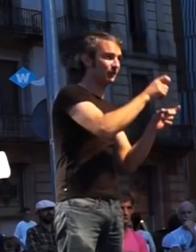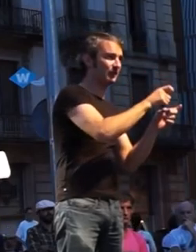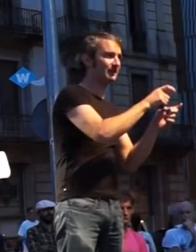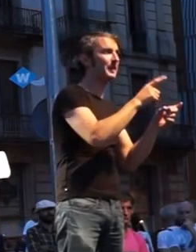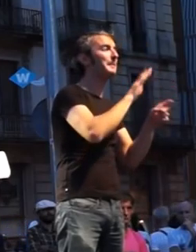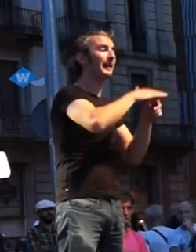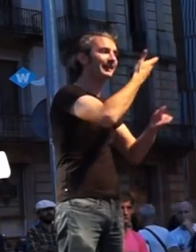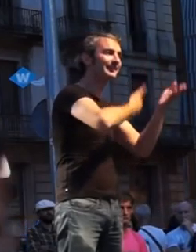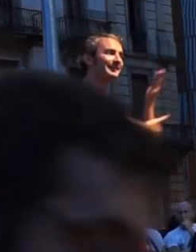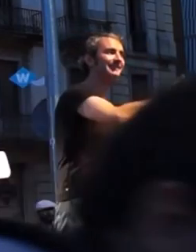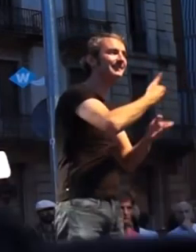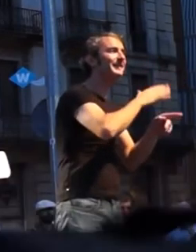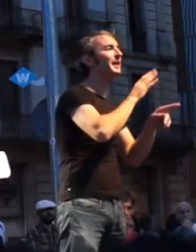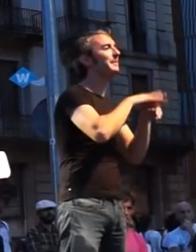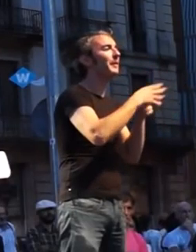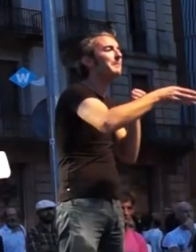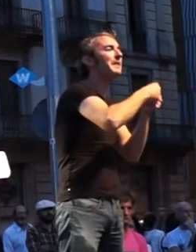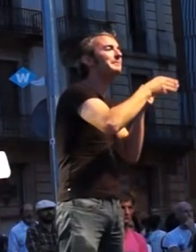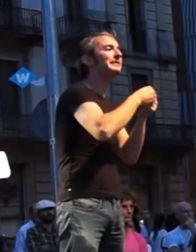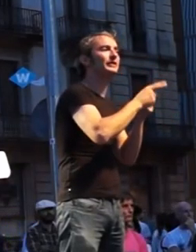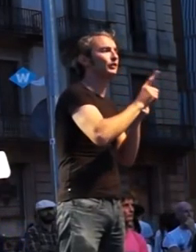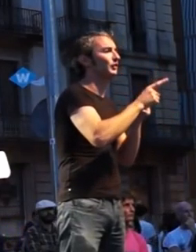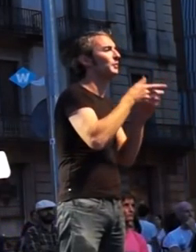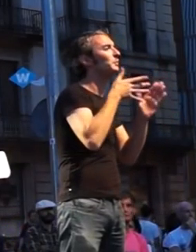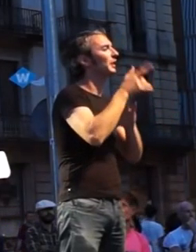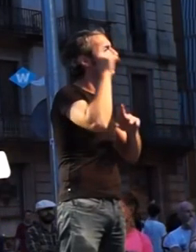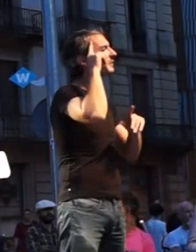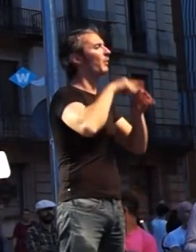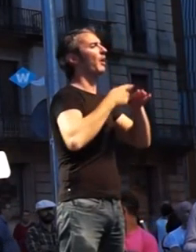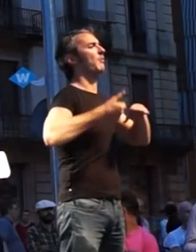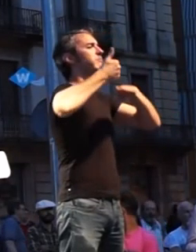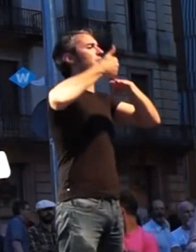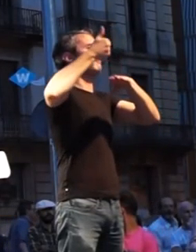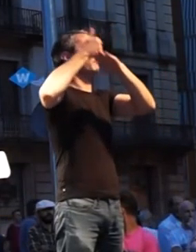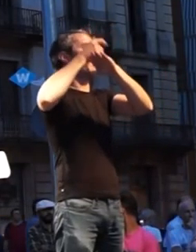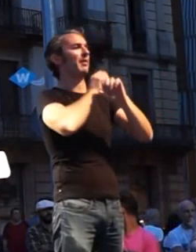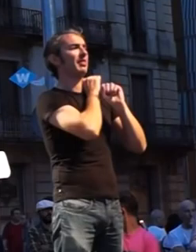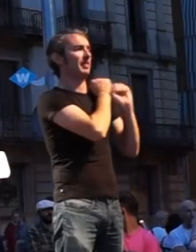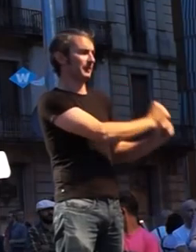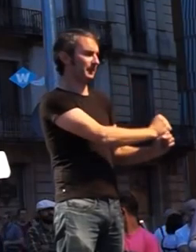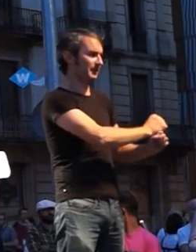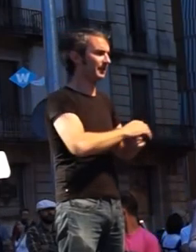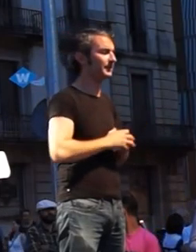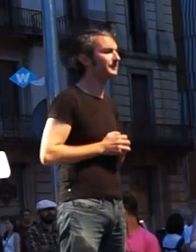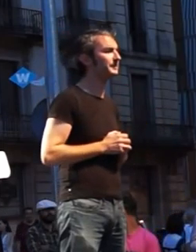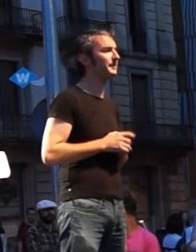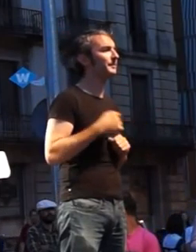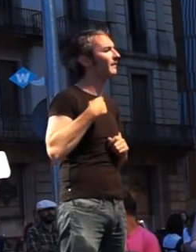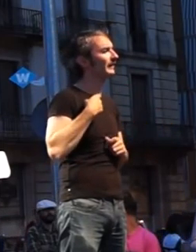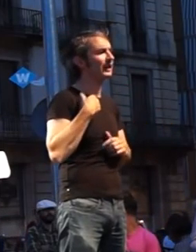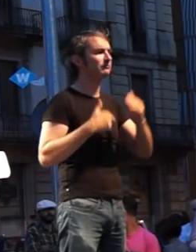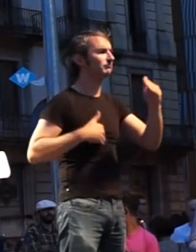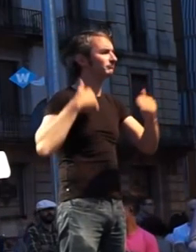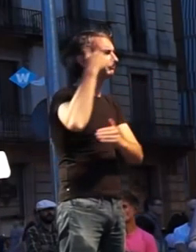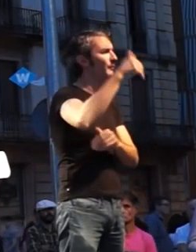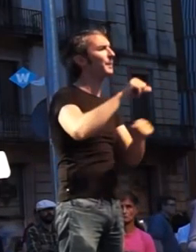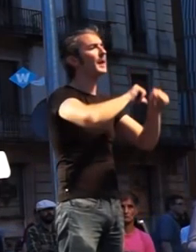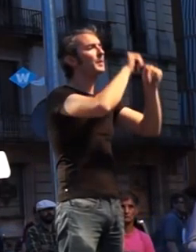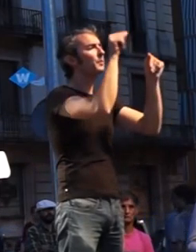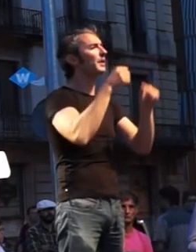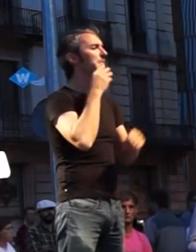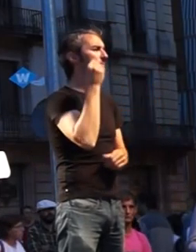de reciprocitat ni de complementarietat, sinó de jerarquia i de dependència. Cal avançar cap a models de